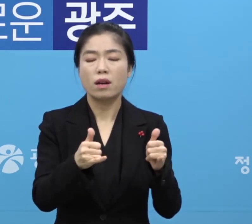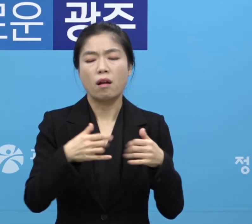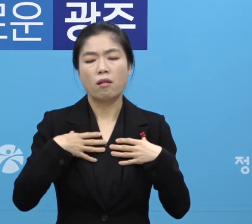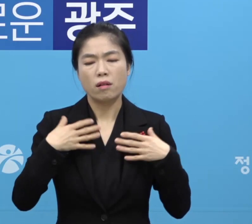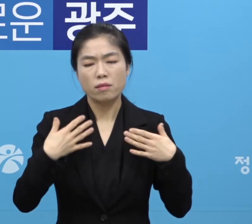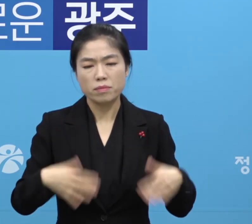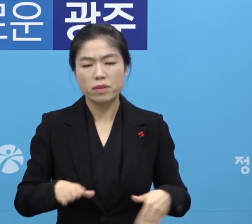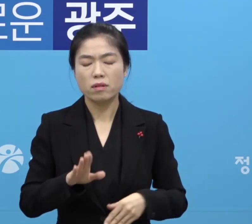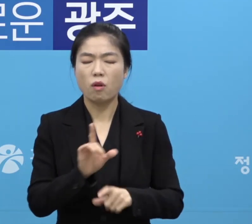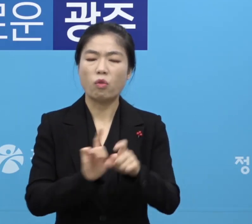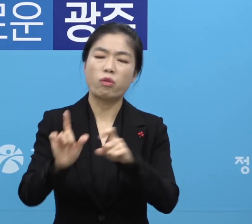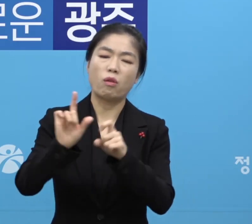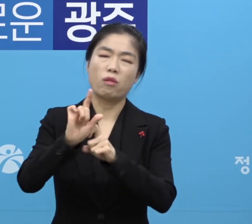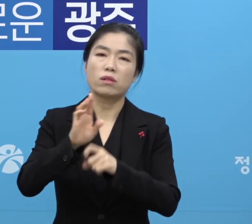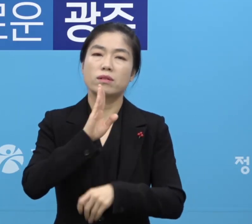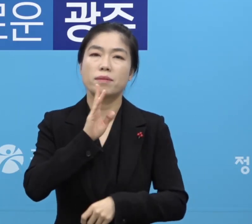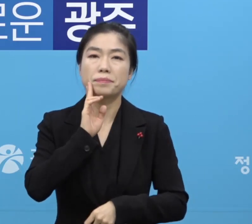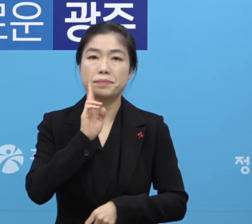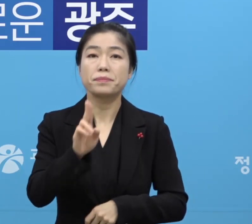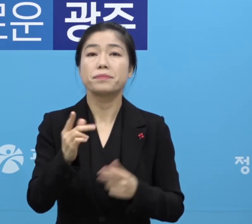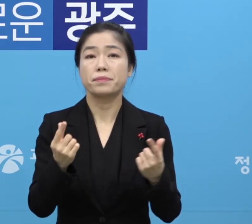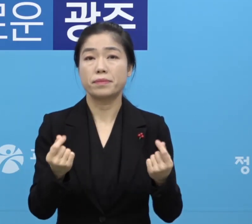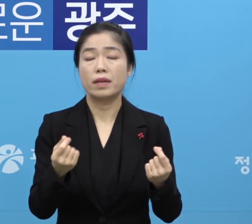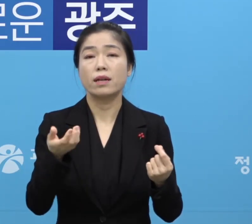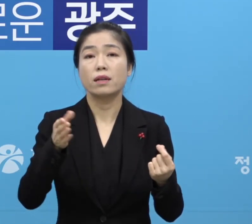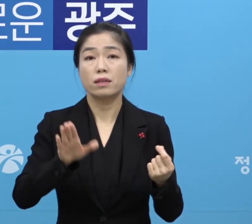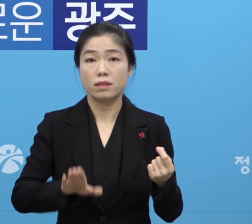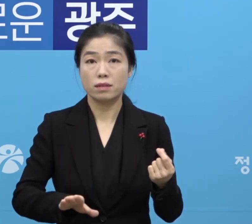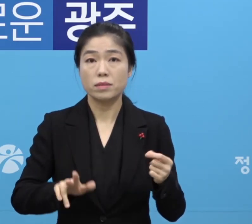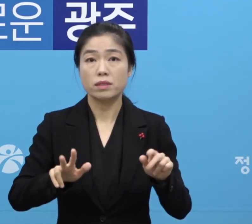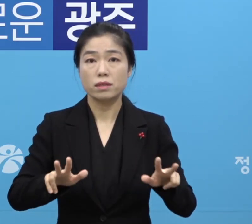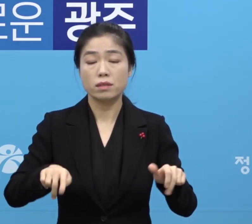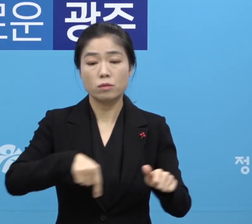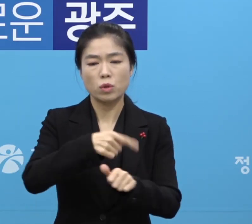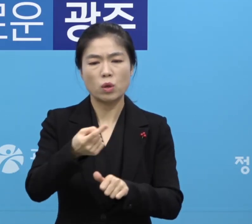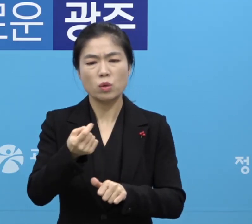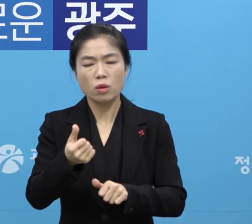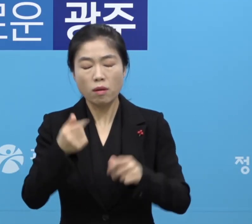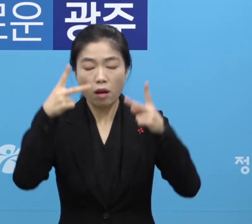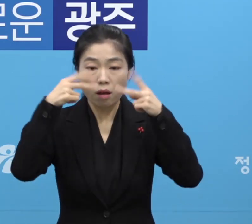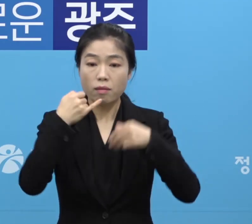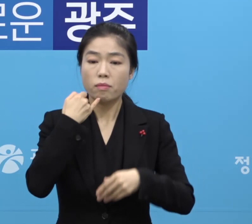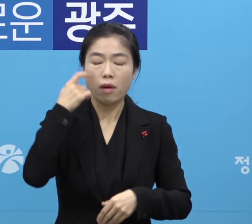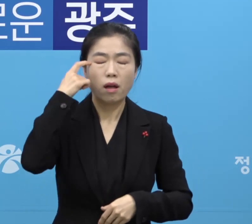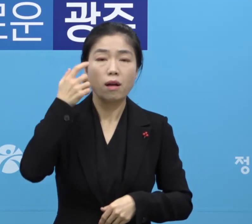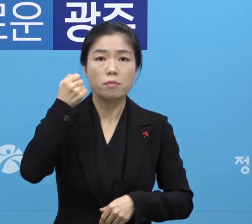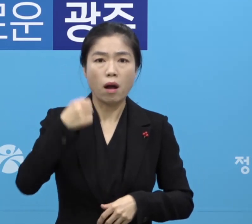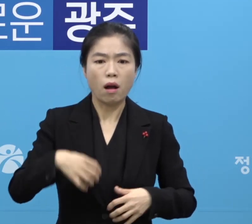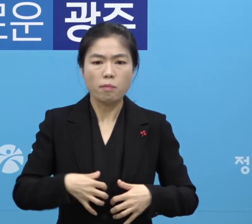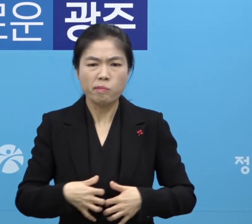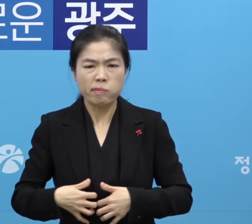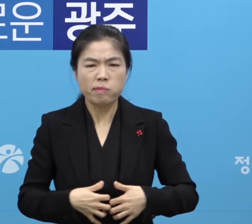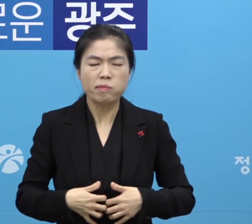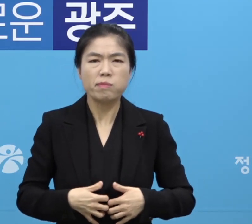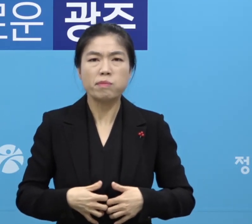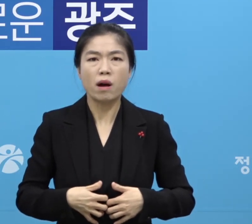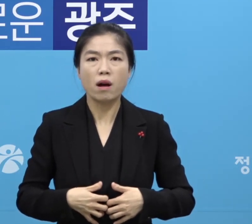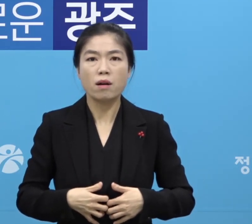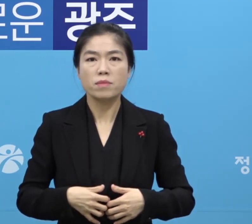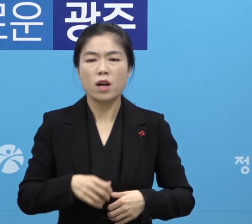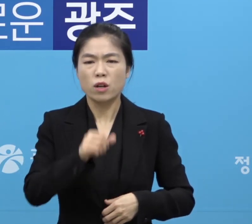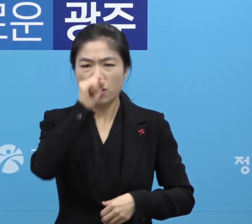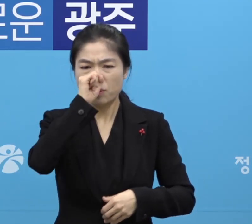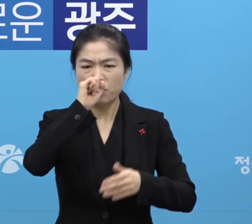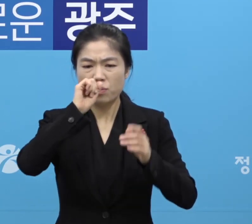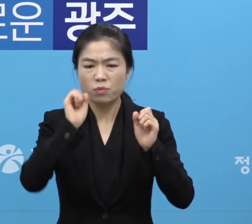역시 매우 심각합니다. 하지만 지금 우리가 조금이라도 방심하고 머뭇거리면서